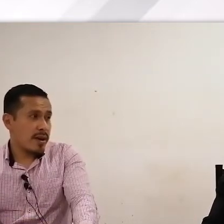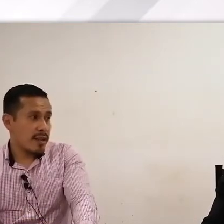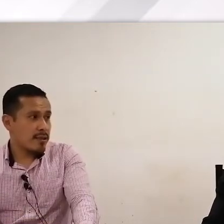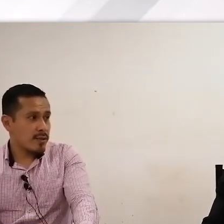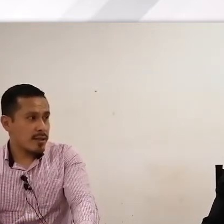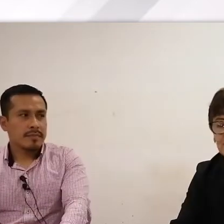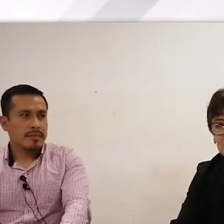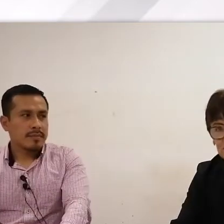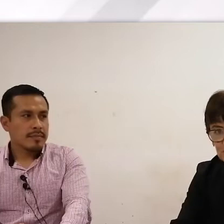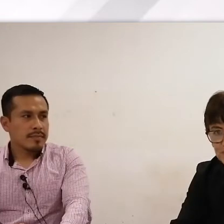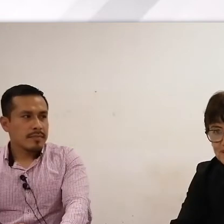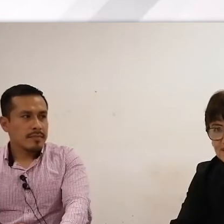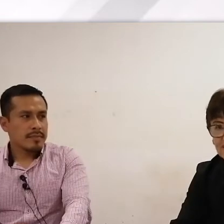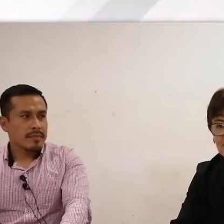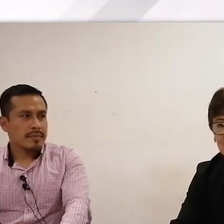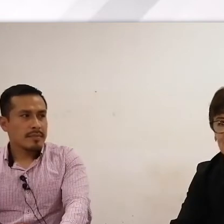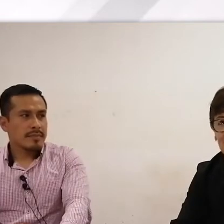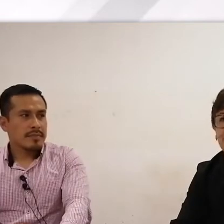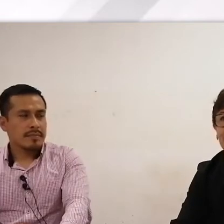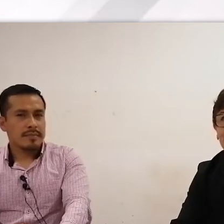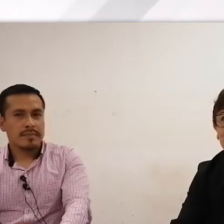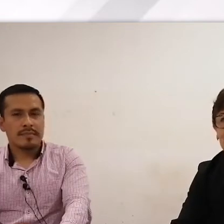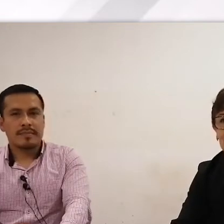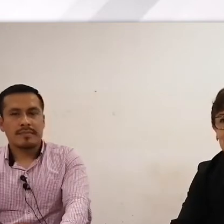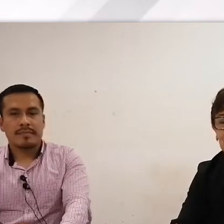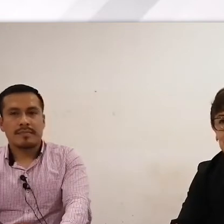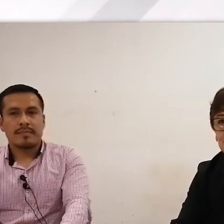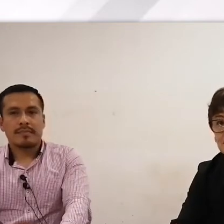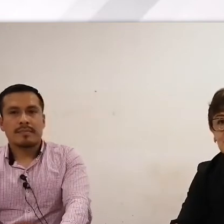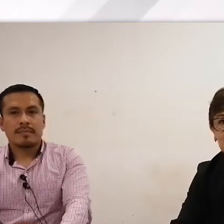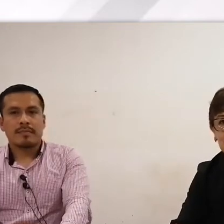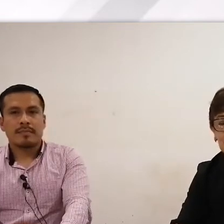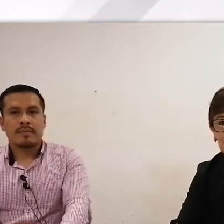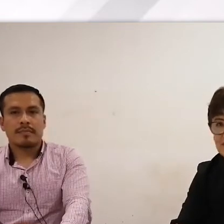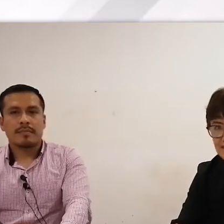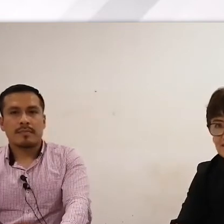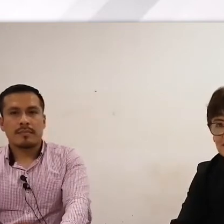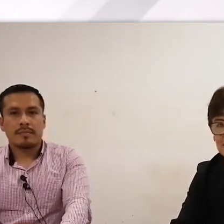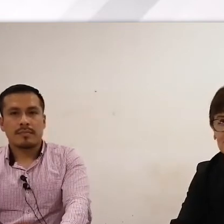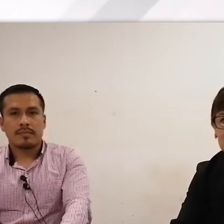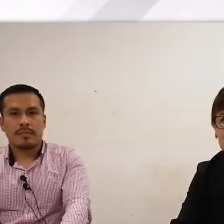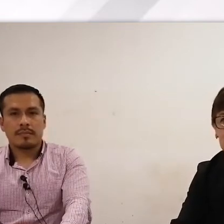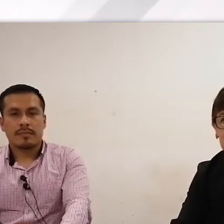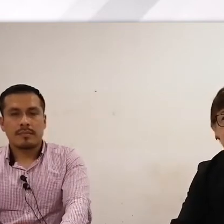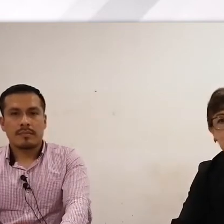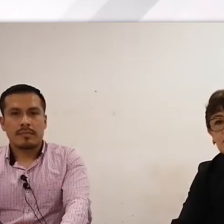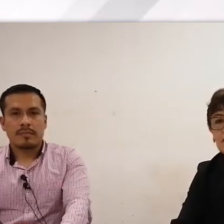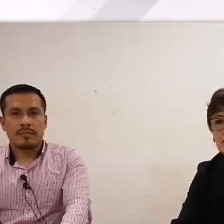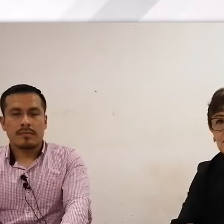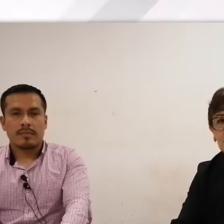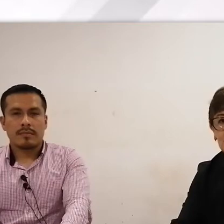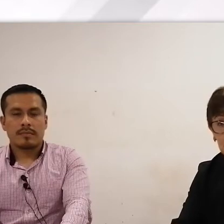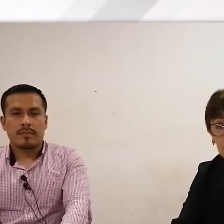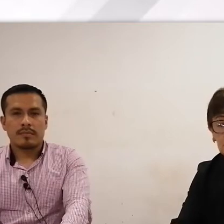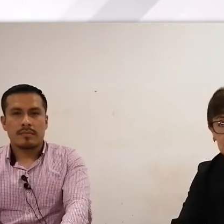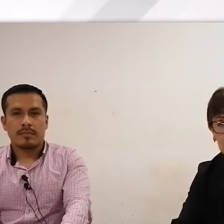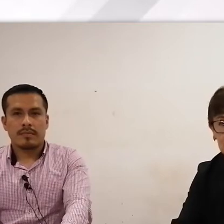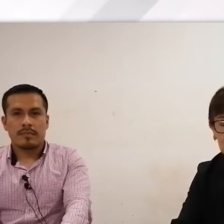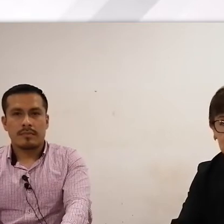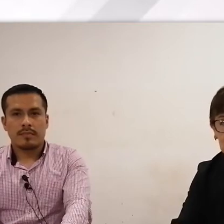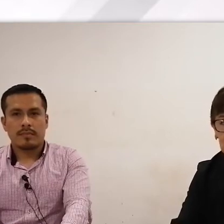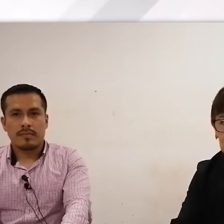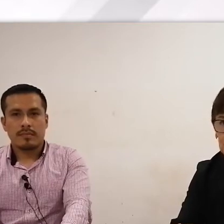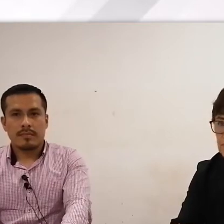seguir preparándose. Estoy convencida de que este tema va a ser de interés para las familias